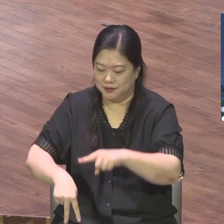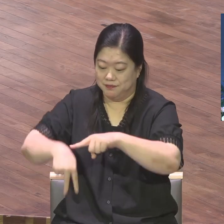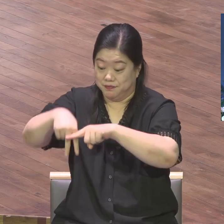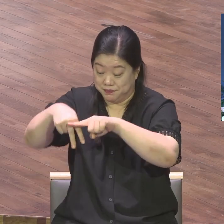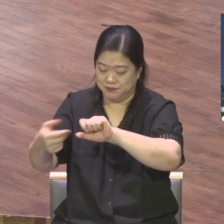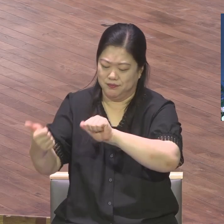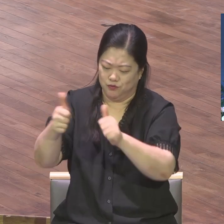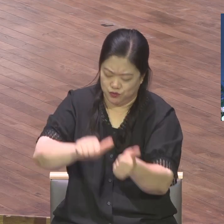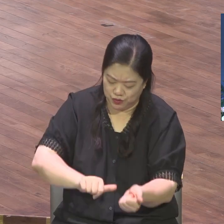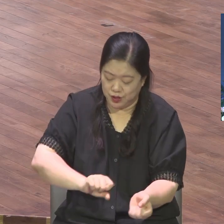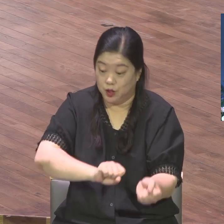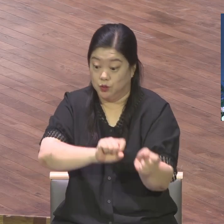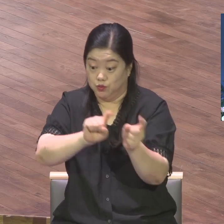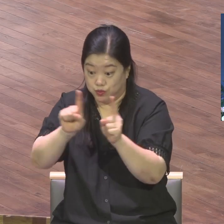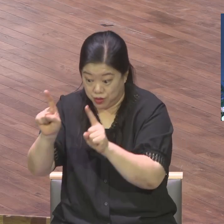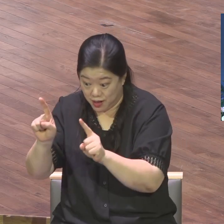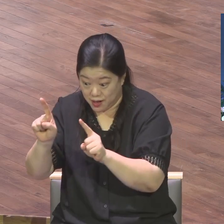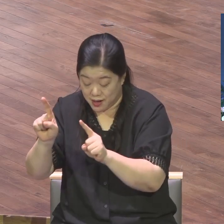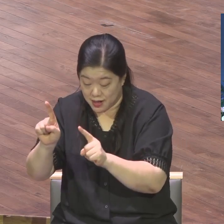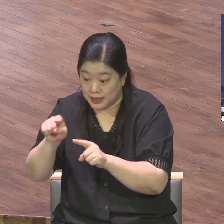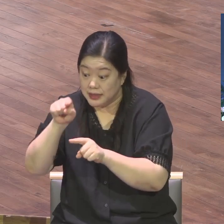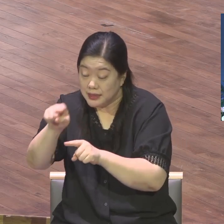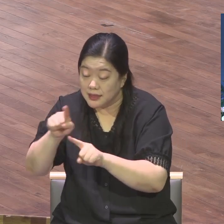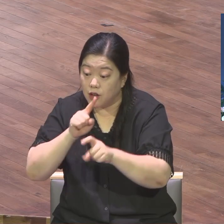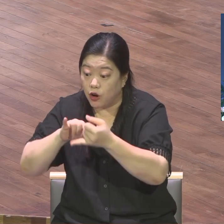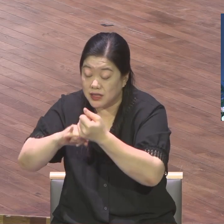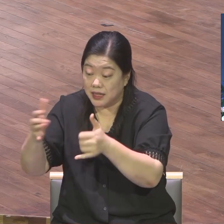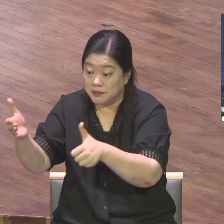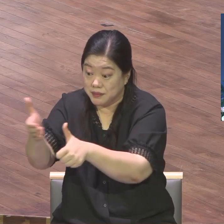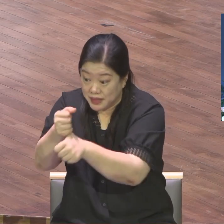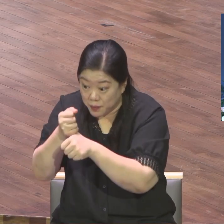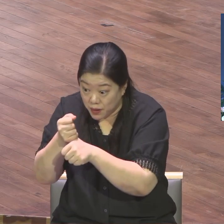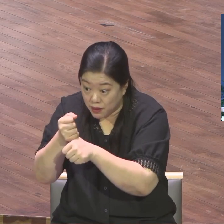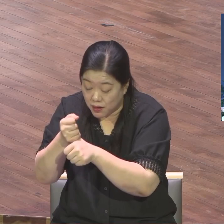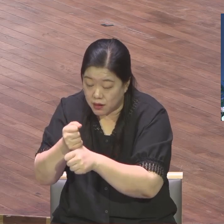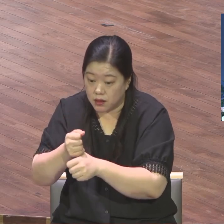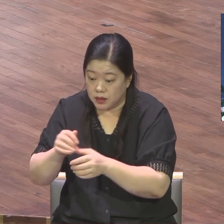믿는 성도에게 다 주어진 사명이에요.